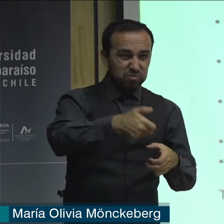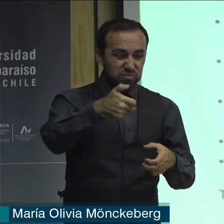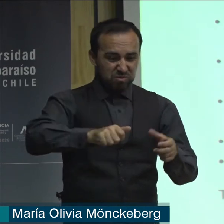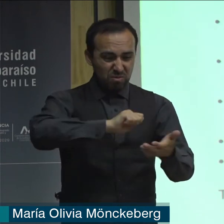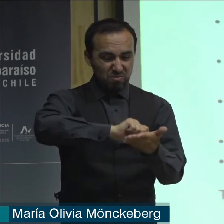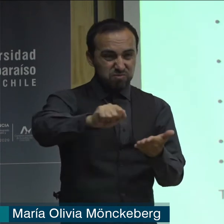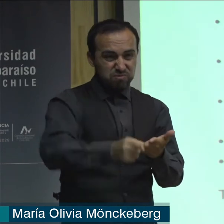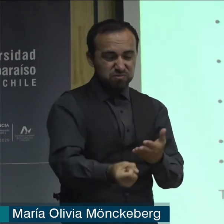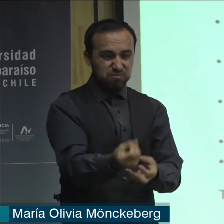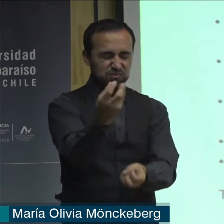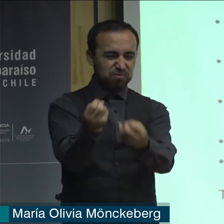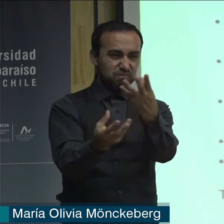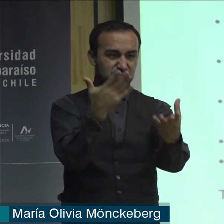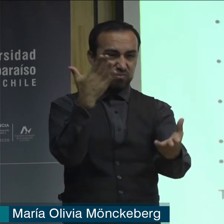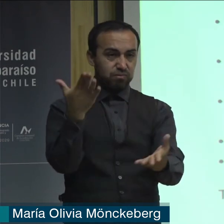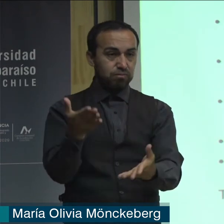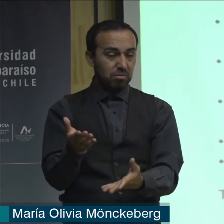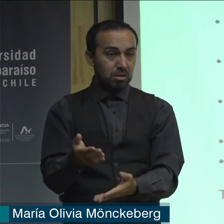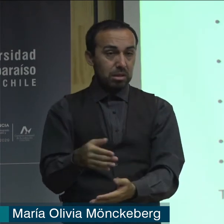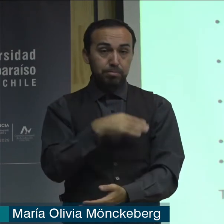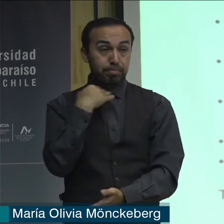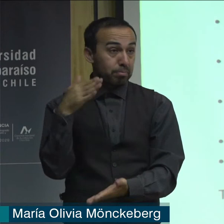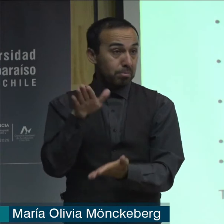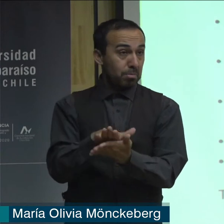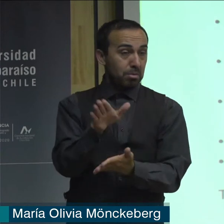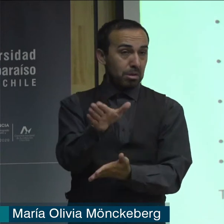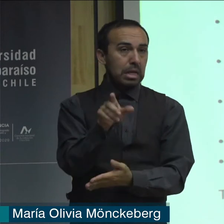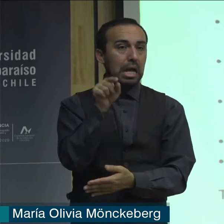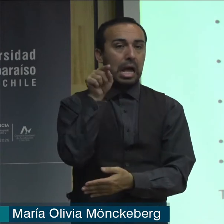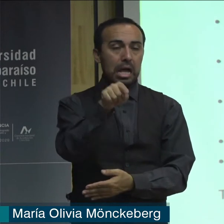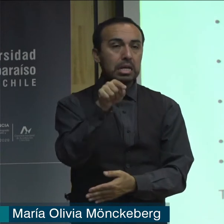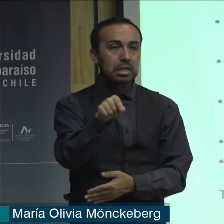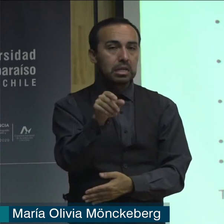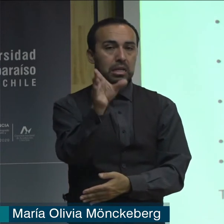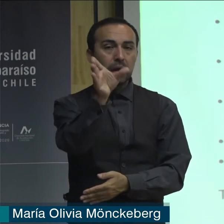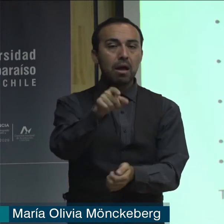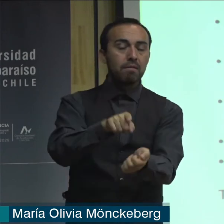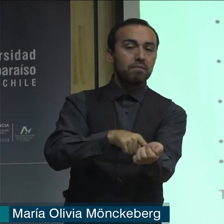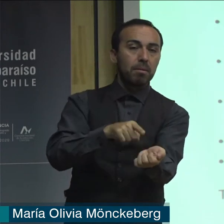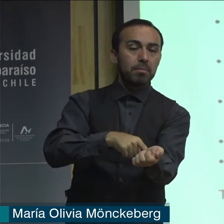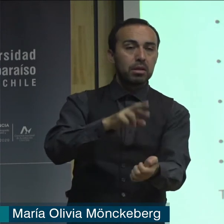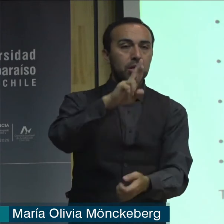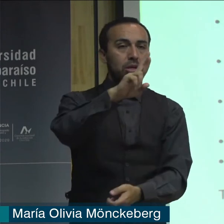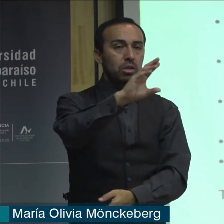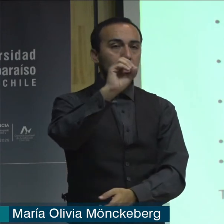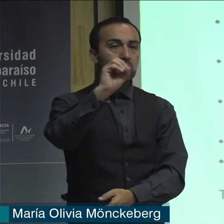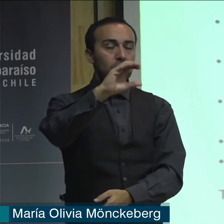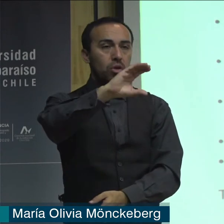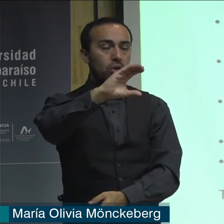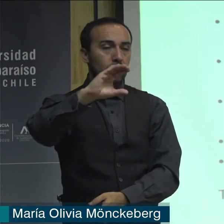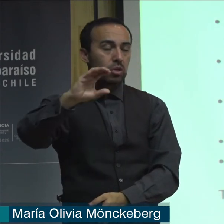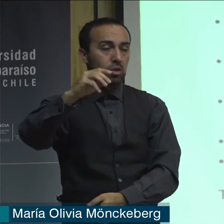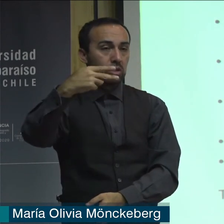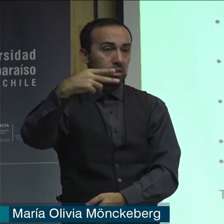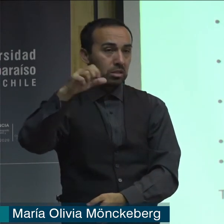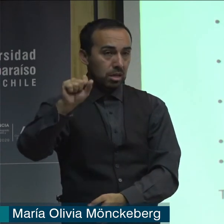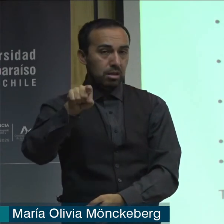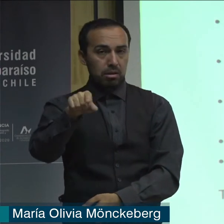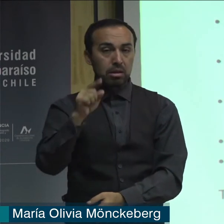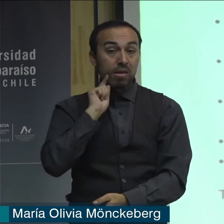también muerto ahí la familia Rocha vendió y es Juan